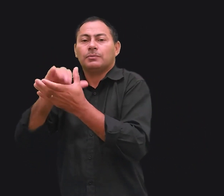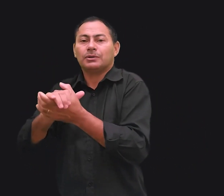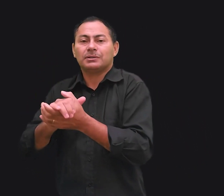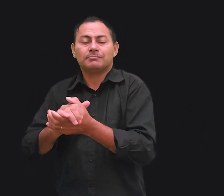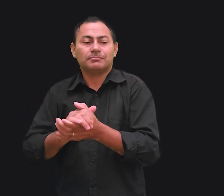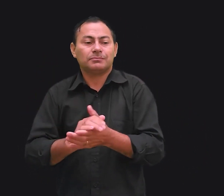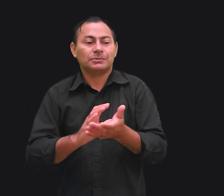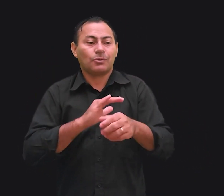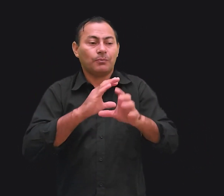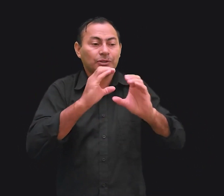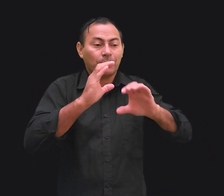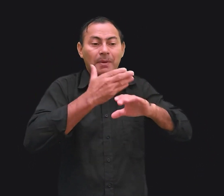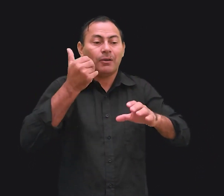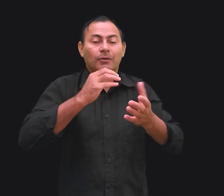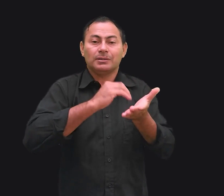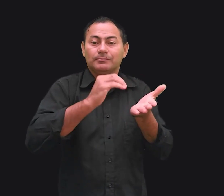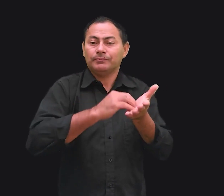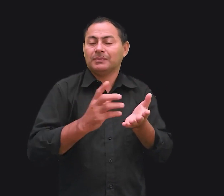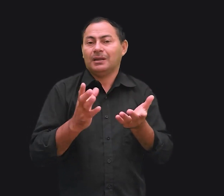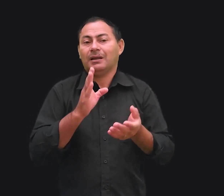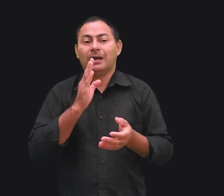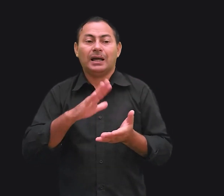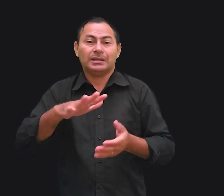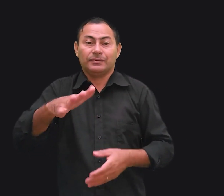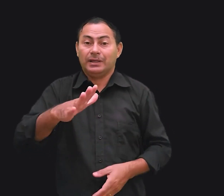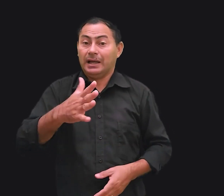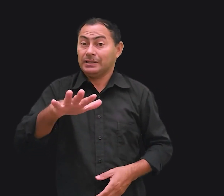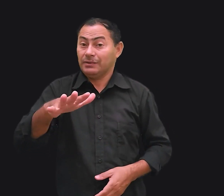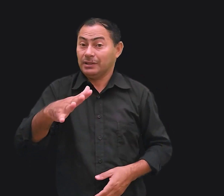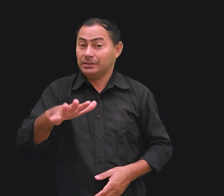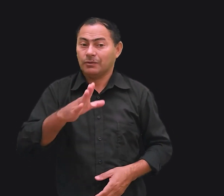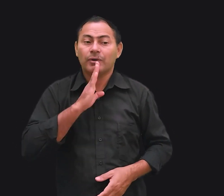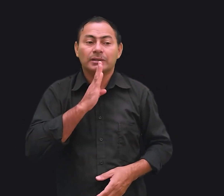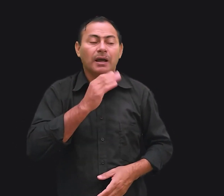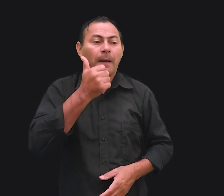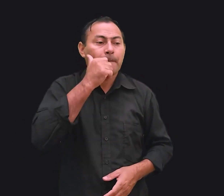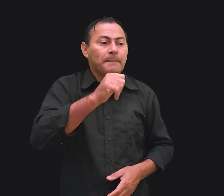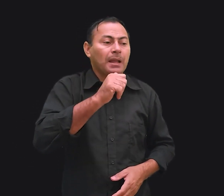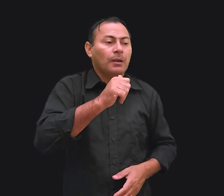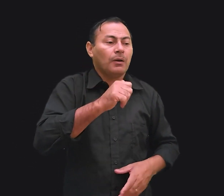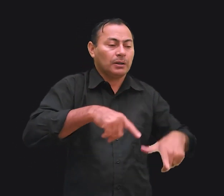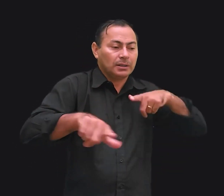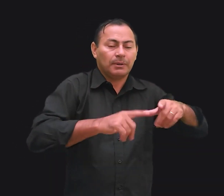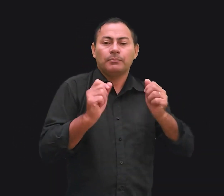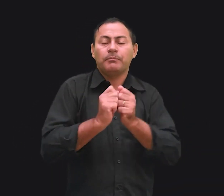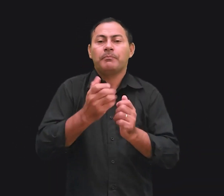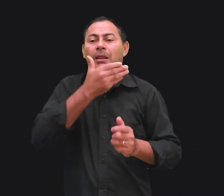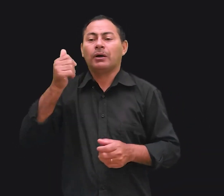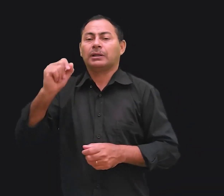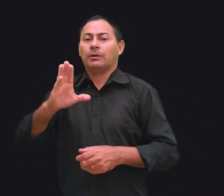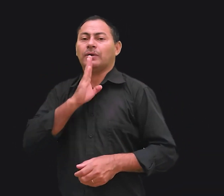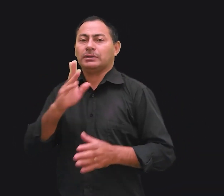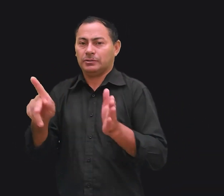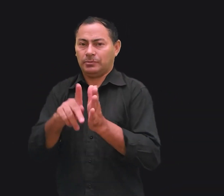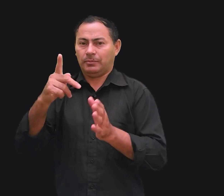suas próprias esposas. Às vezes conhecem as mulheres com quem trabalham melhor do que conhecem suas